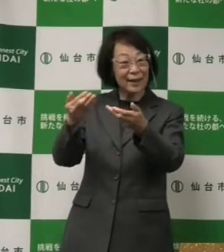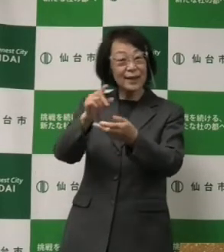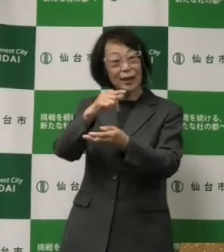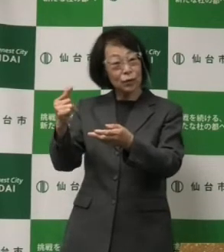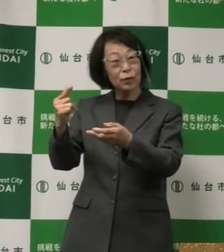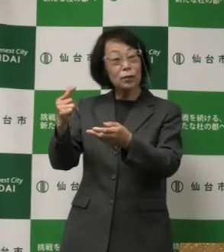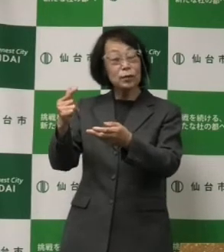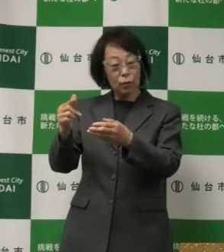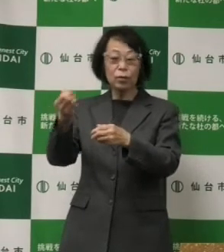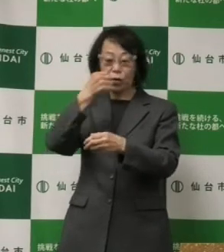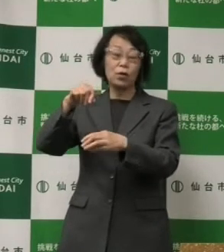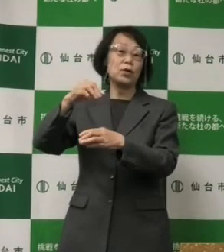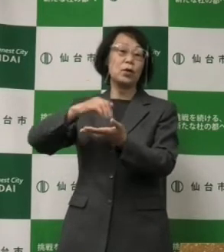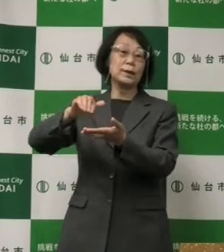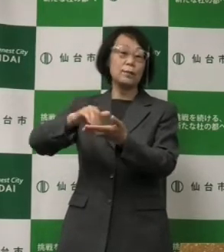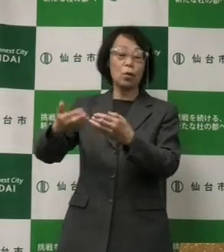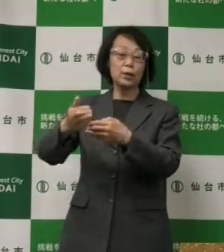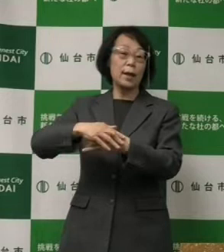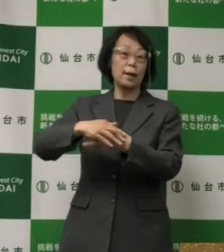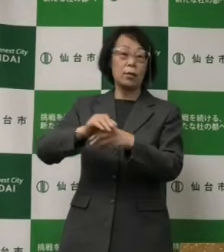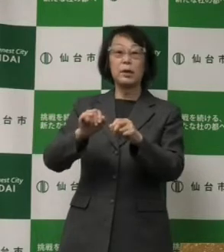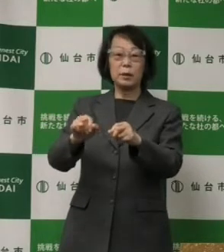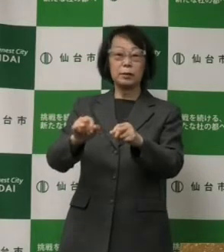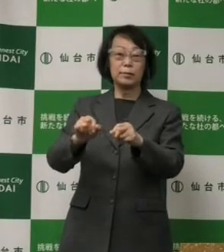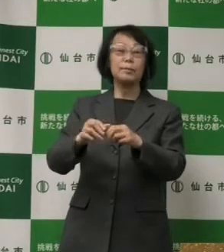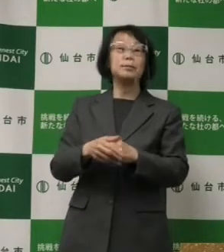策にかかる予算の補正措置を講じます。